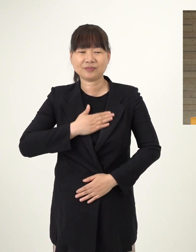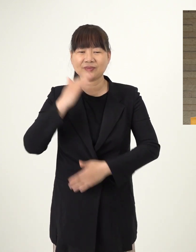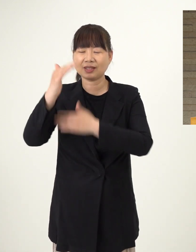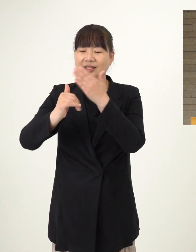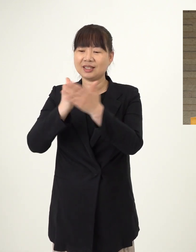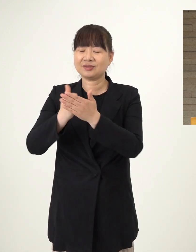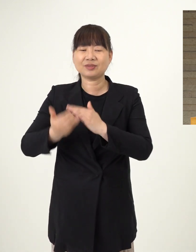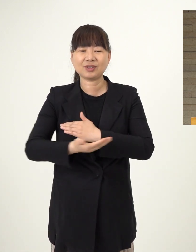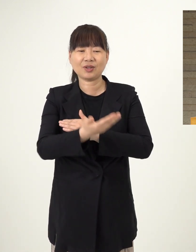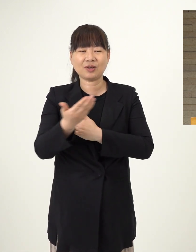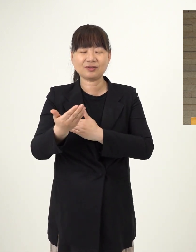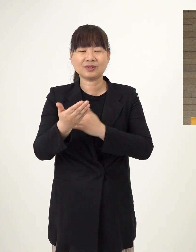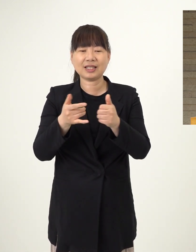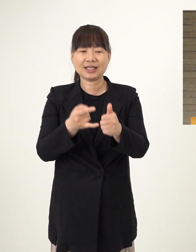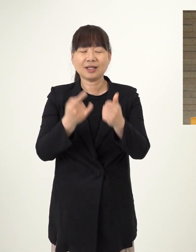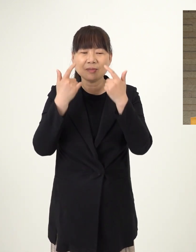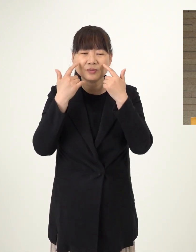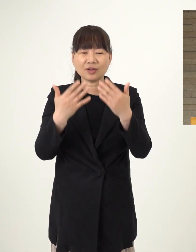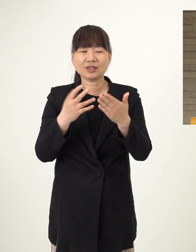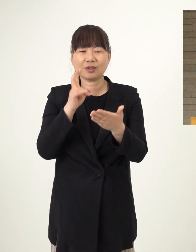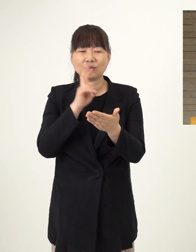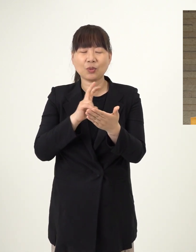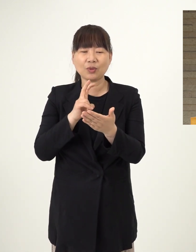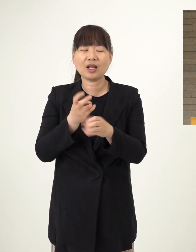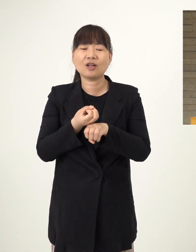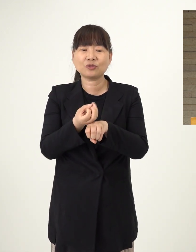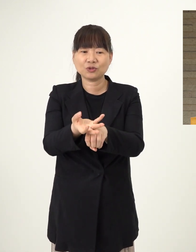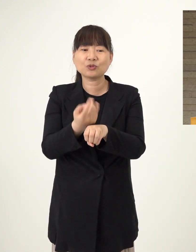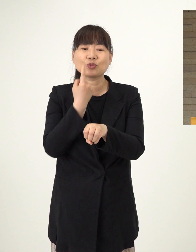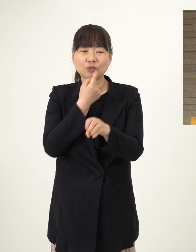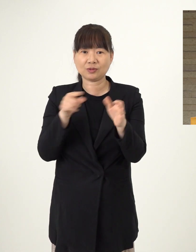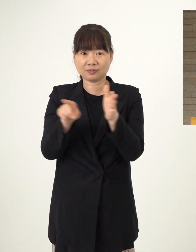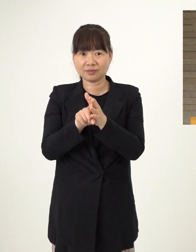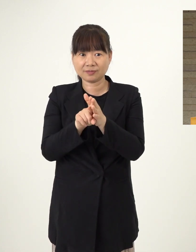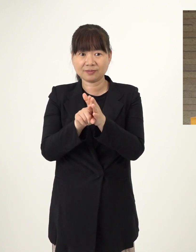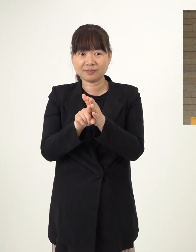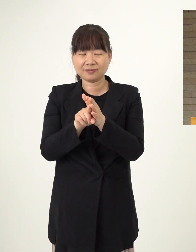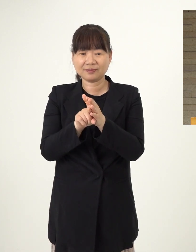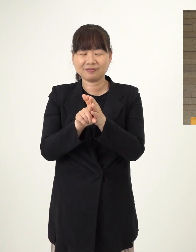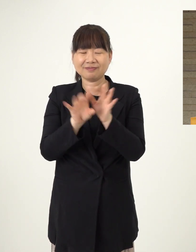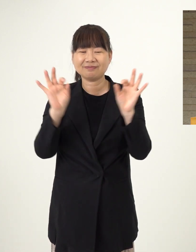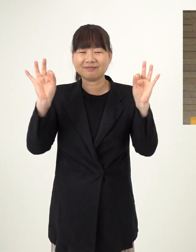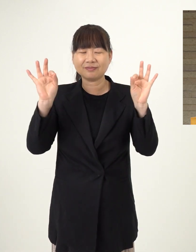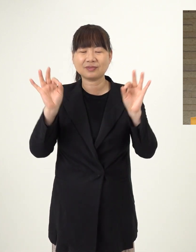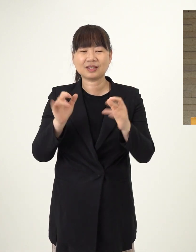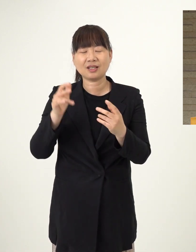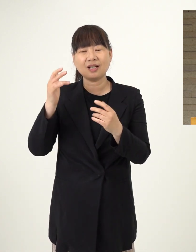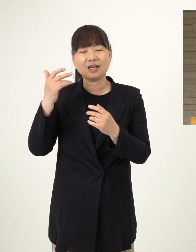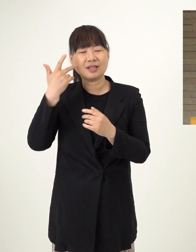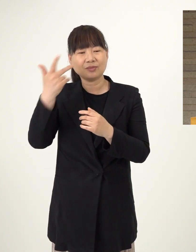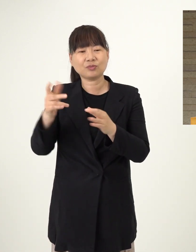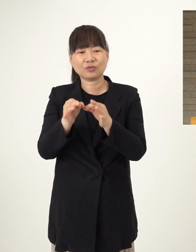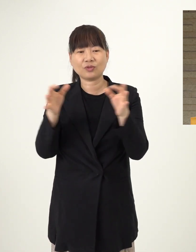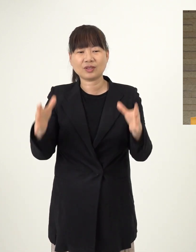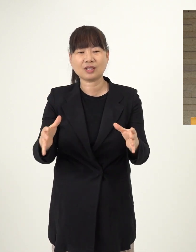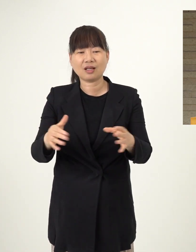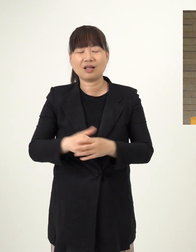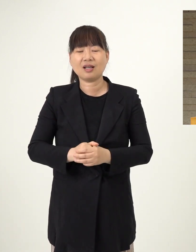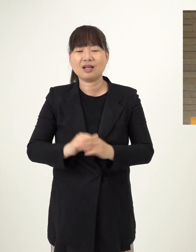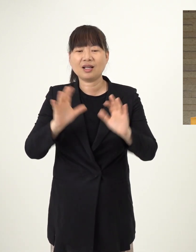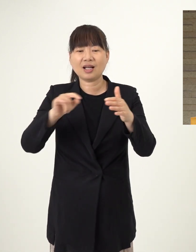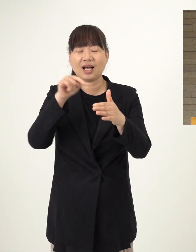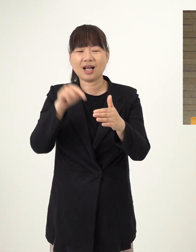하나님은 여러분들 입에 분명히 그 노래를 물려주실 줄을 믿습니다. 또 한 주도 아무리